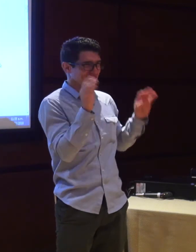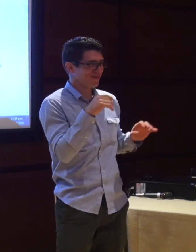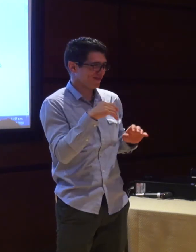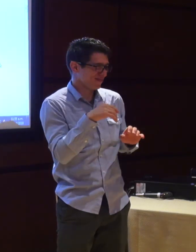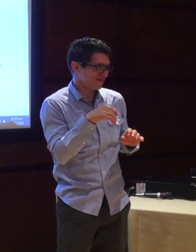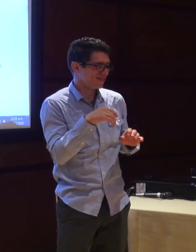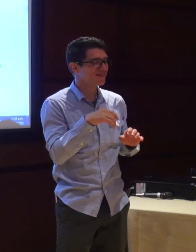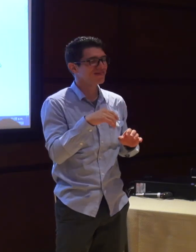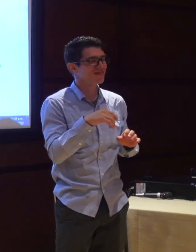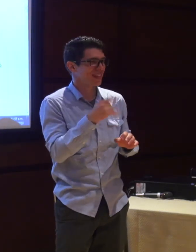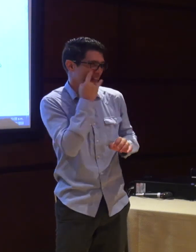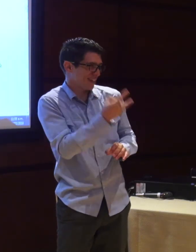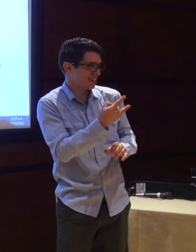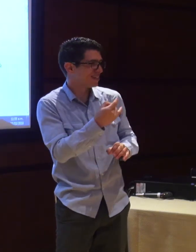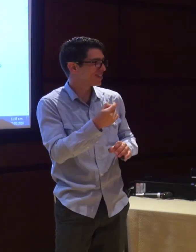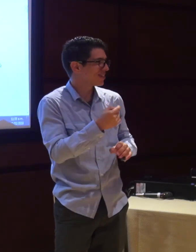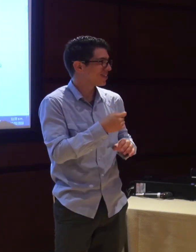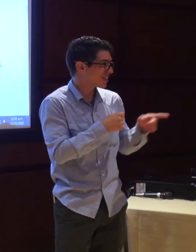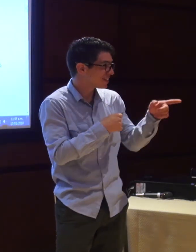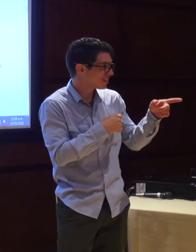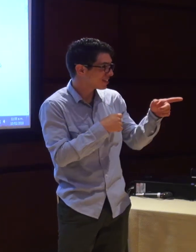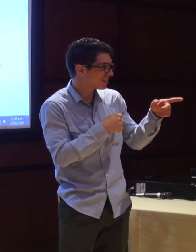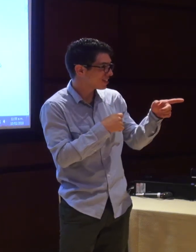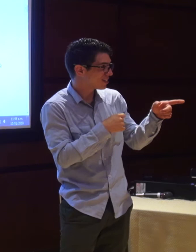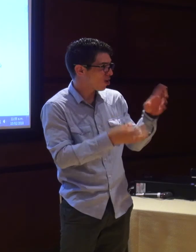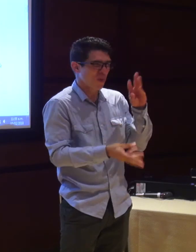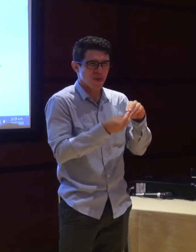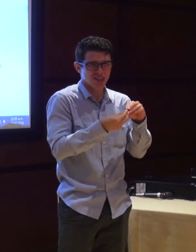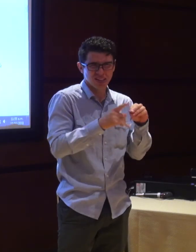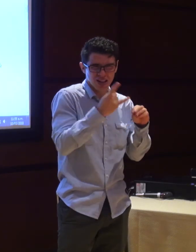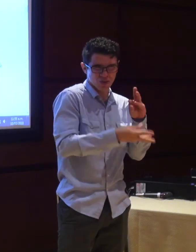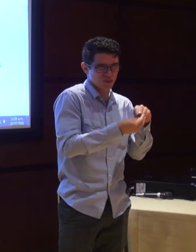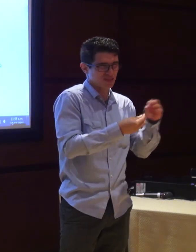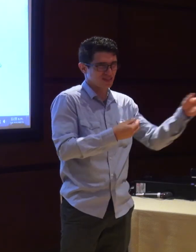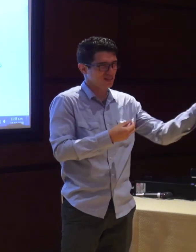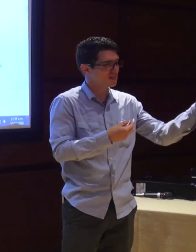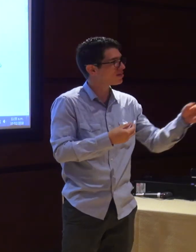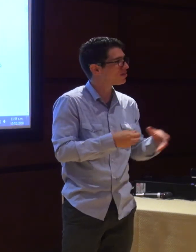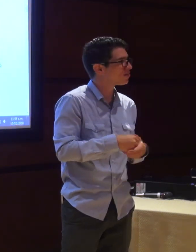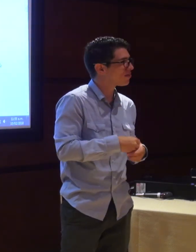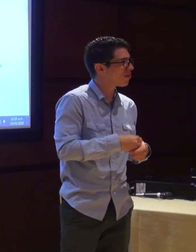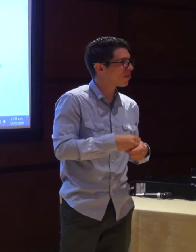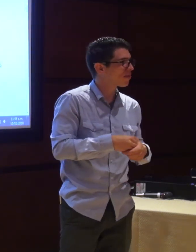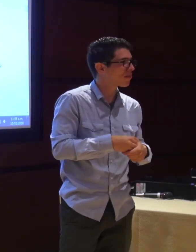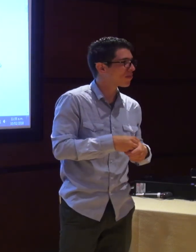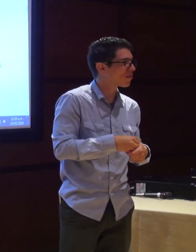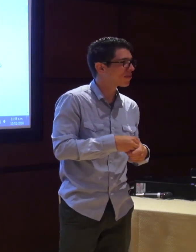regalía ni ningún presente por el dinero que él recibía por esa música. No sé si recuerdan que eso fue algo que nos